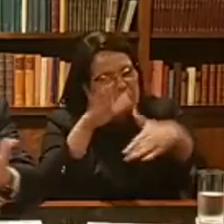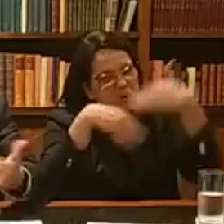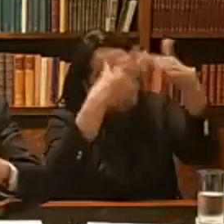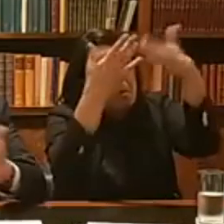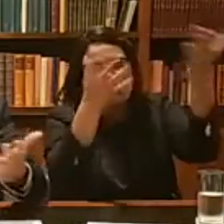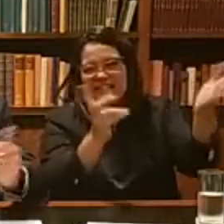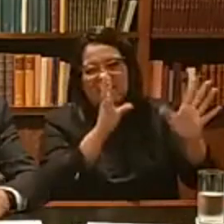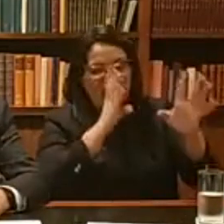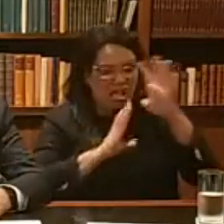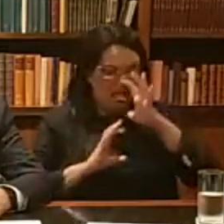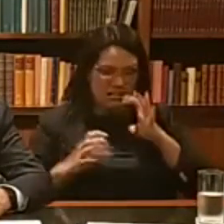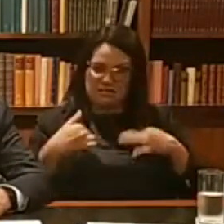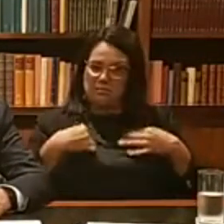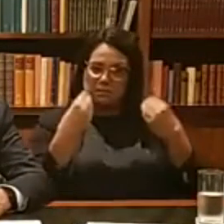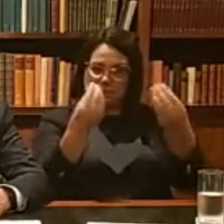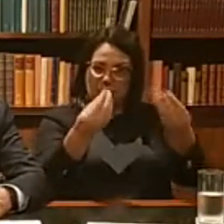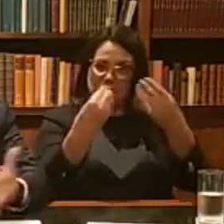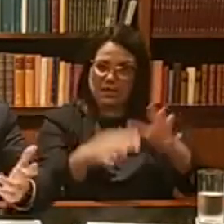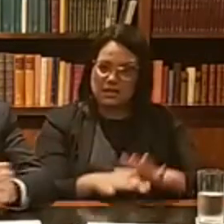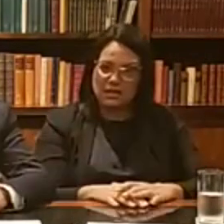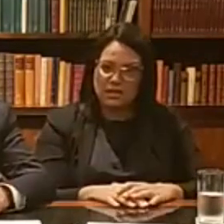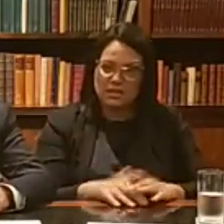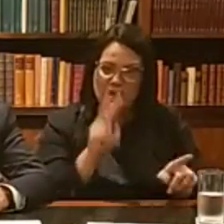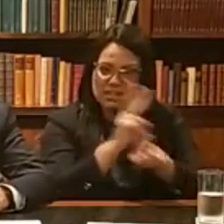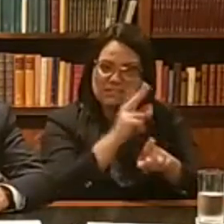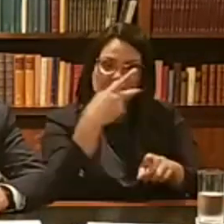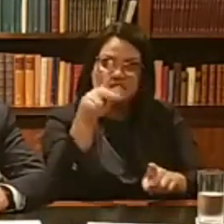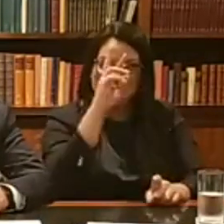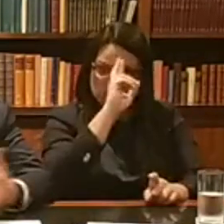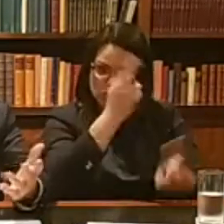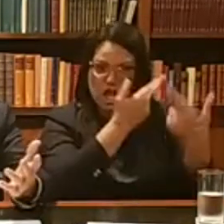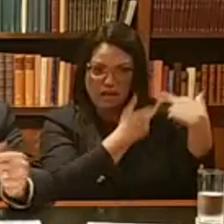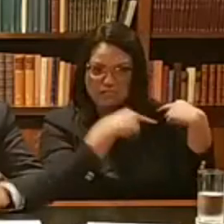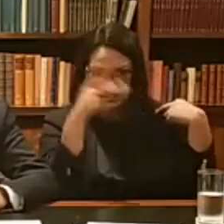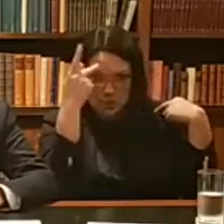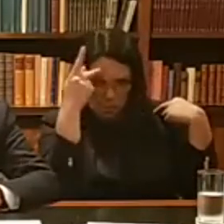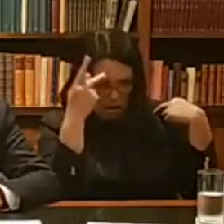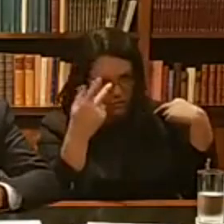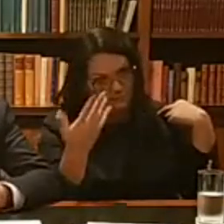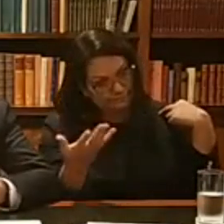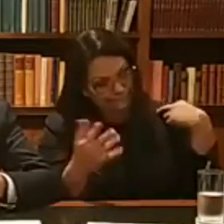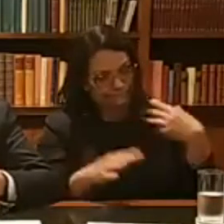está me atacando por quê? Está defendendo o seu patrão em São Paulo? Tá.